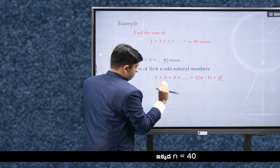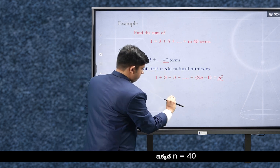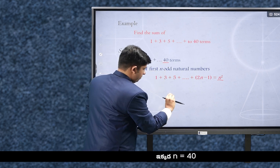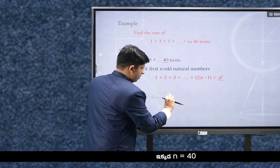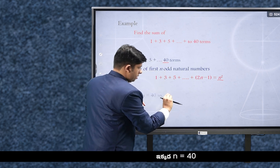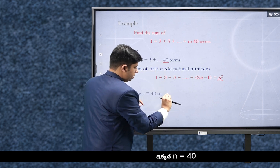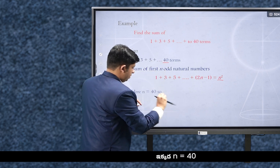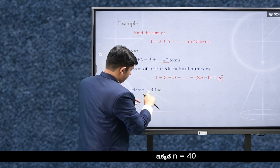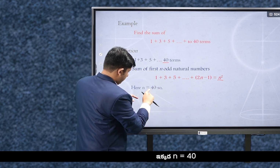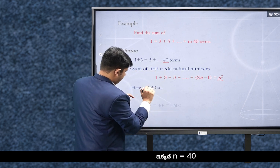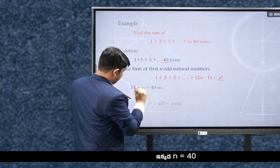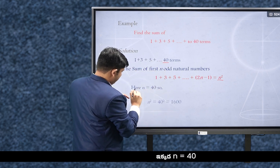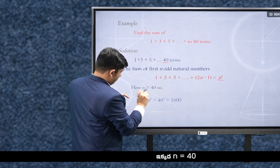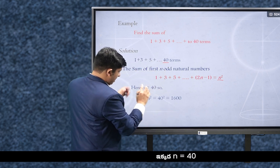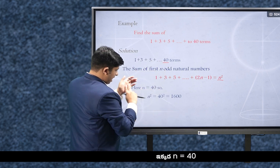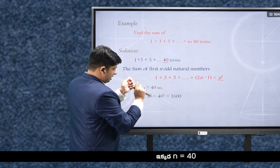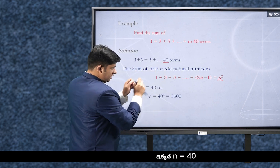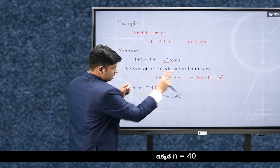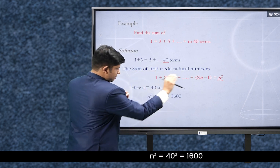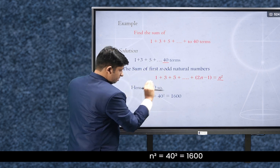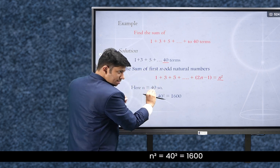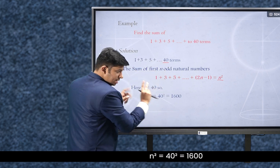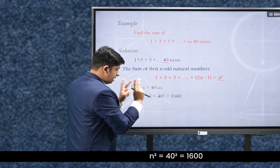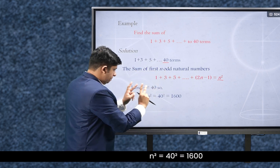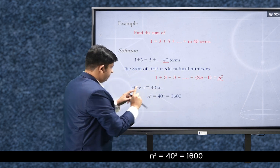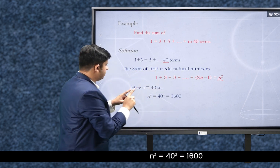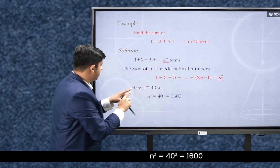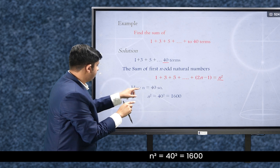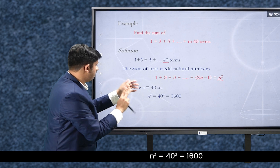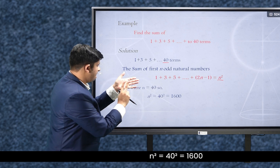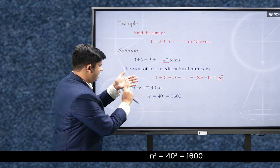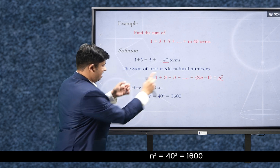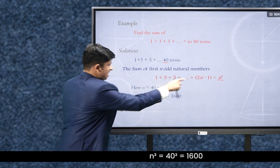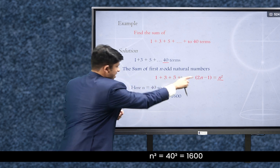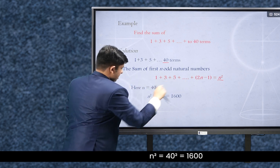ఇక్కడ n 40. n స్క్వేర్ 40 స్క్వేర్